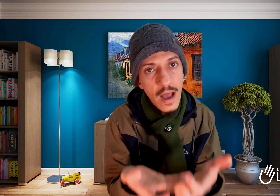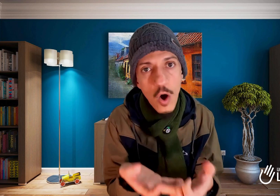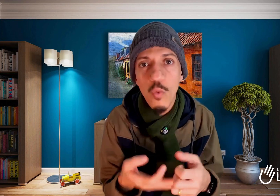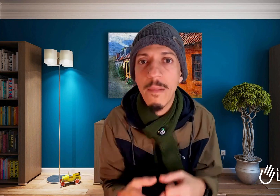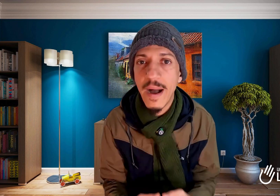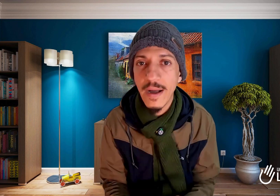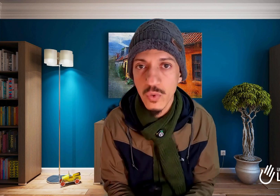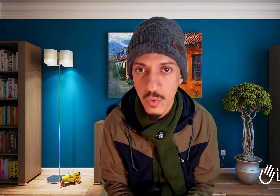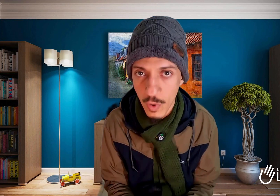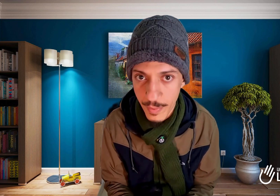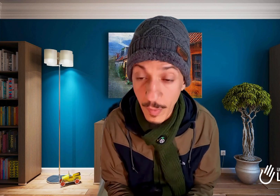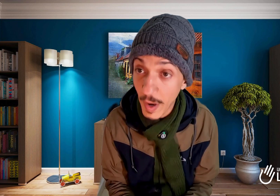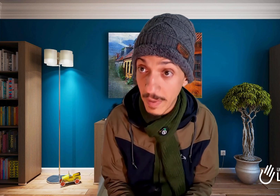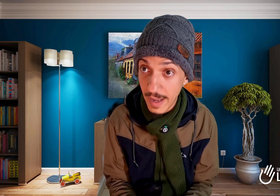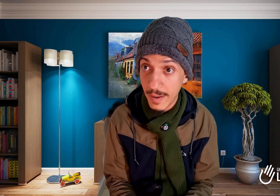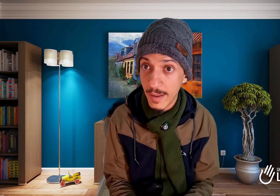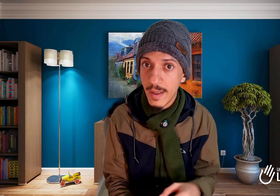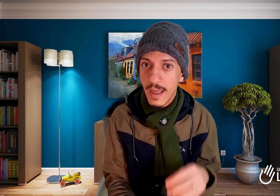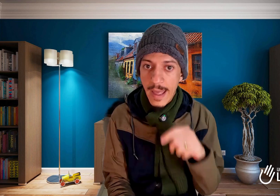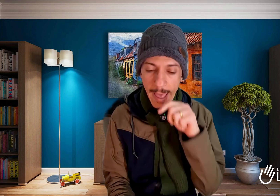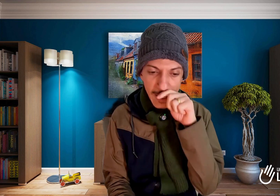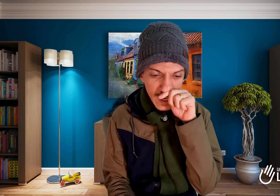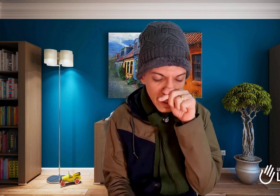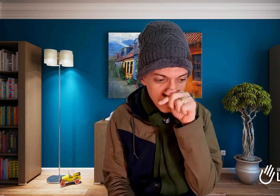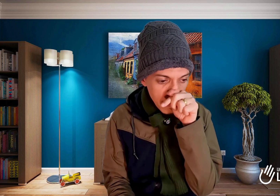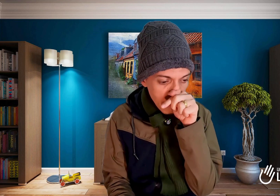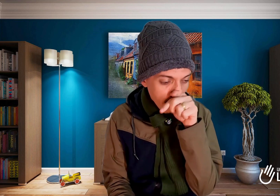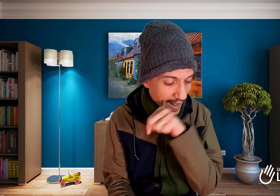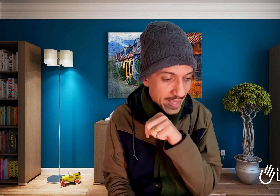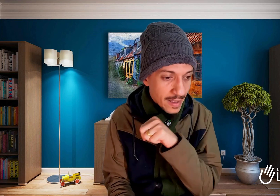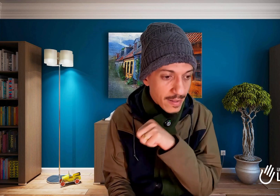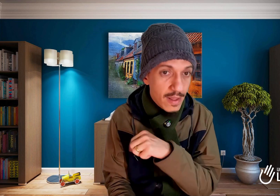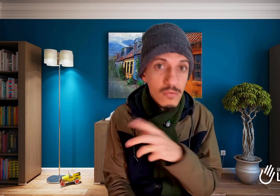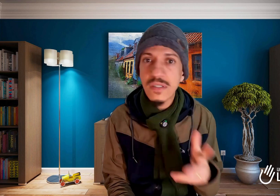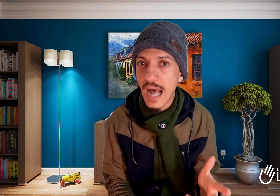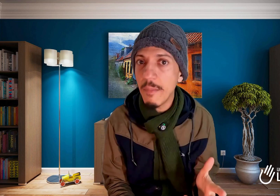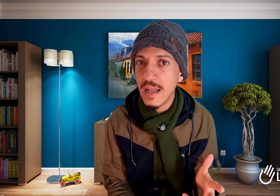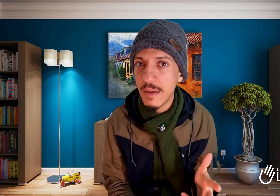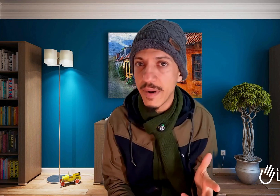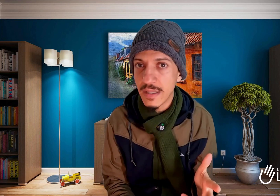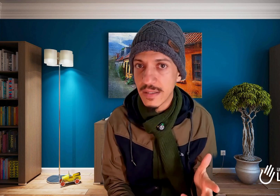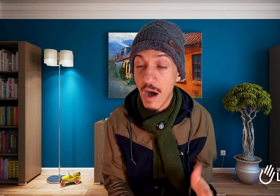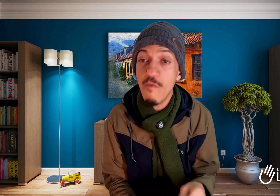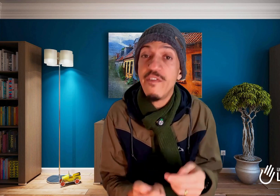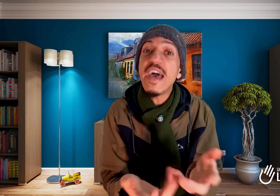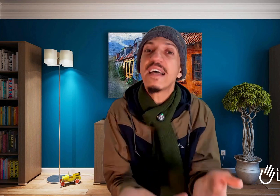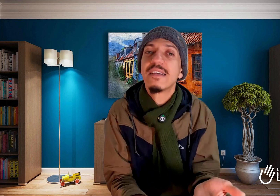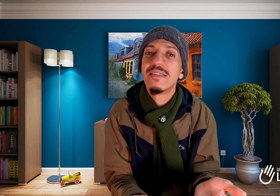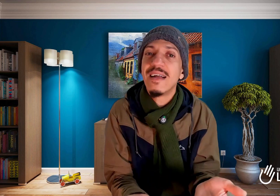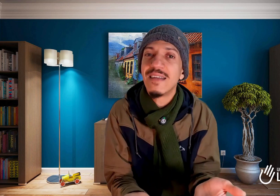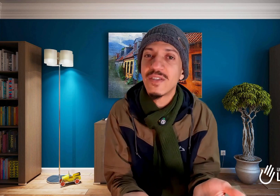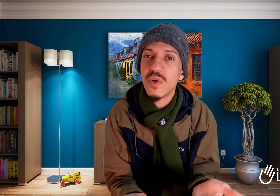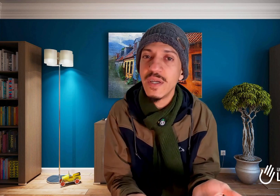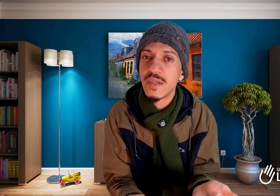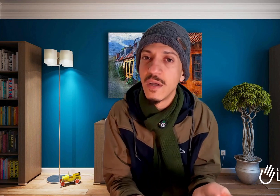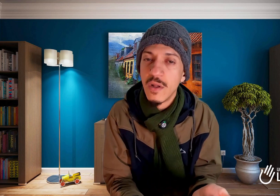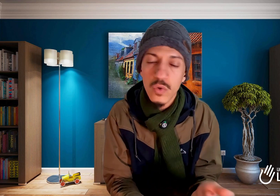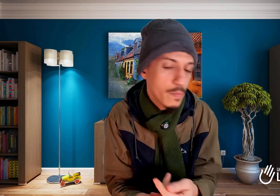alguma parte do corpo. O problema é que, para quem não sabe Libras, ao ver essas sinalizações, tudo pode ser